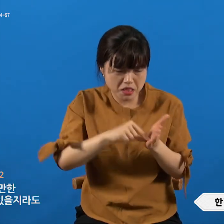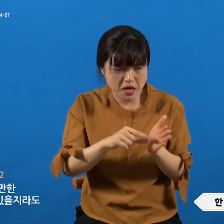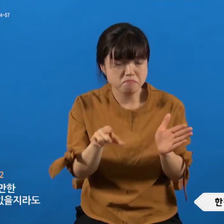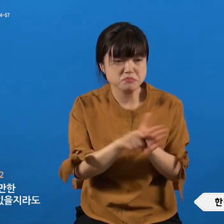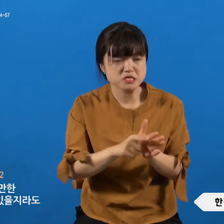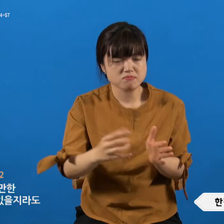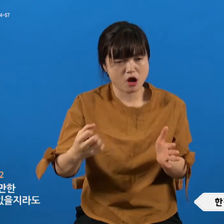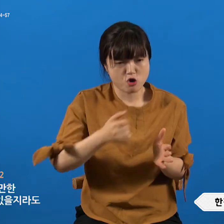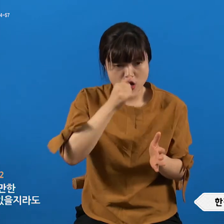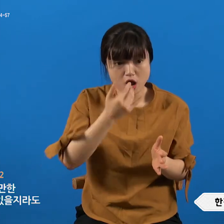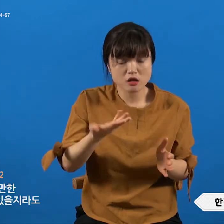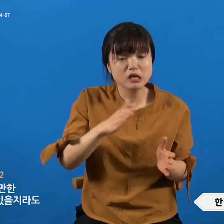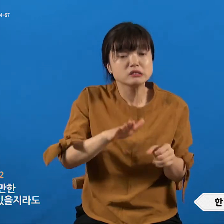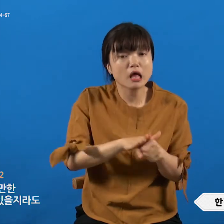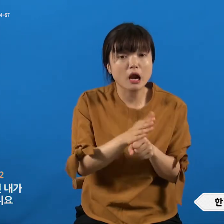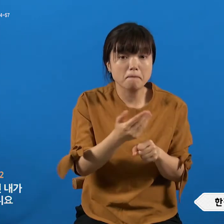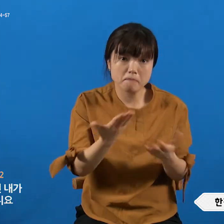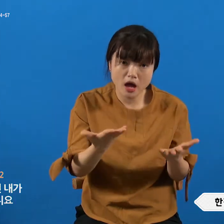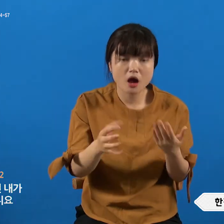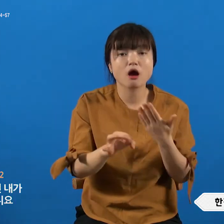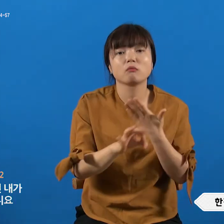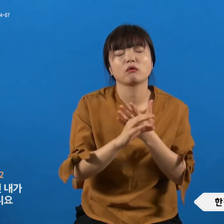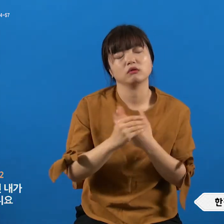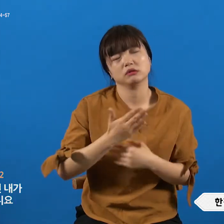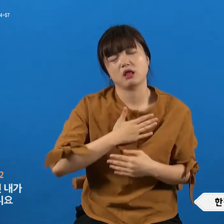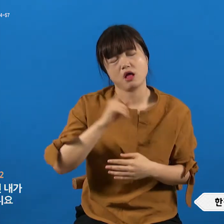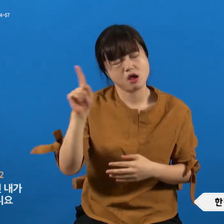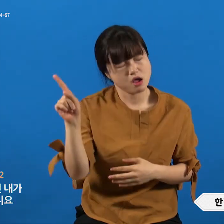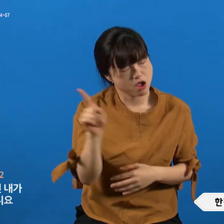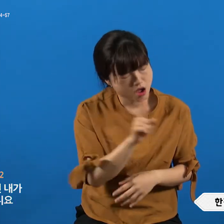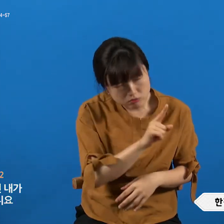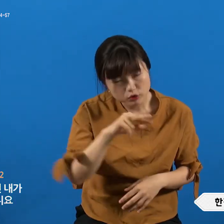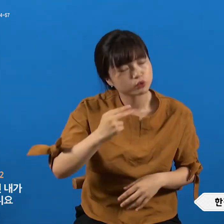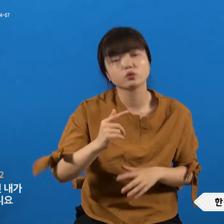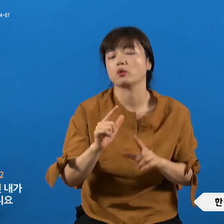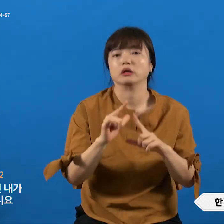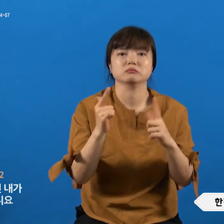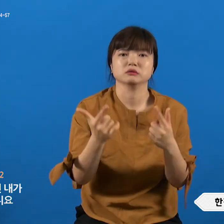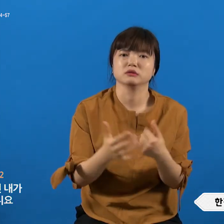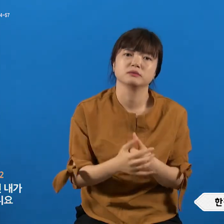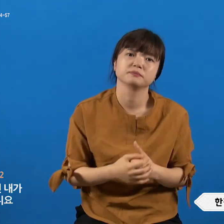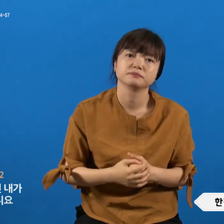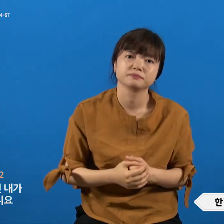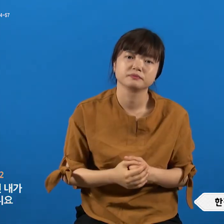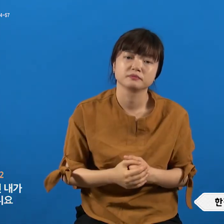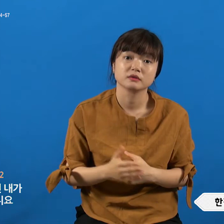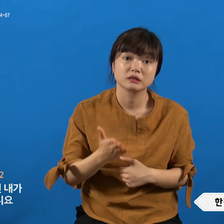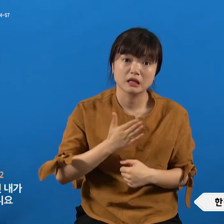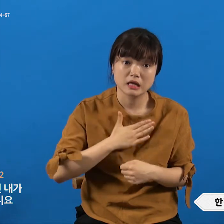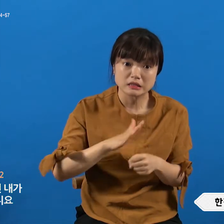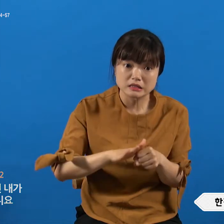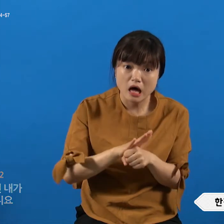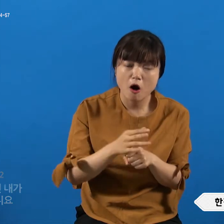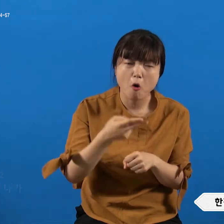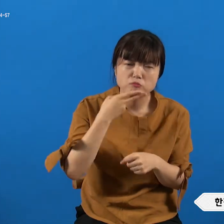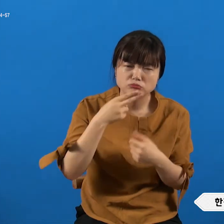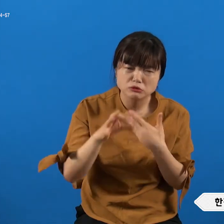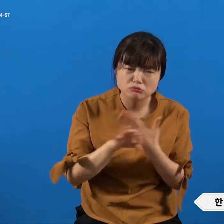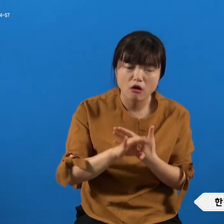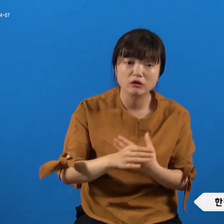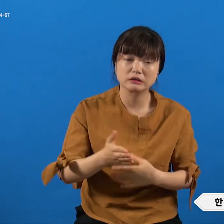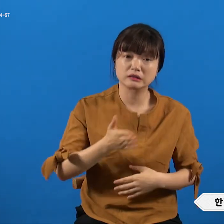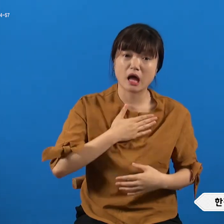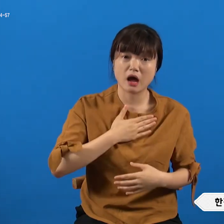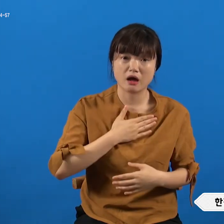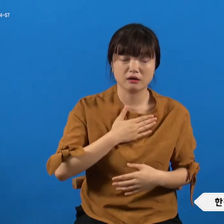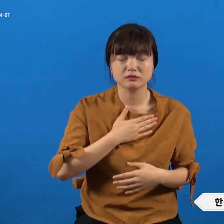믿음이 있을지라도 사랑이 없으면 내가 아무것도 아니요. 나는 사랑이 없으면